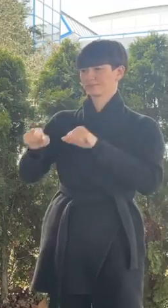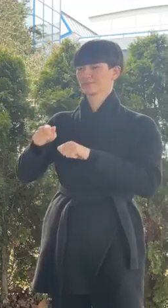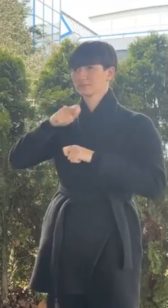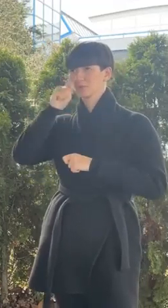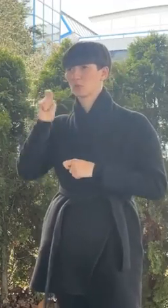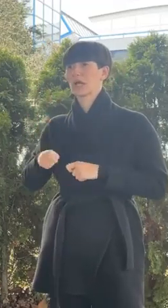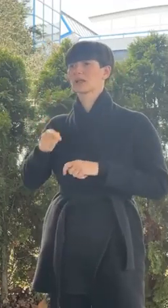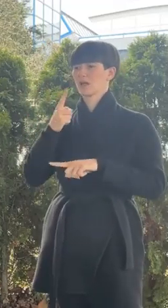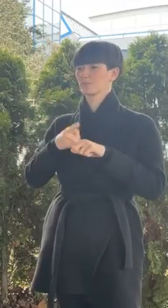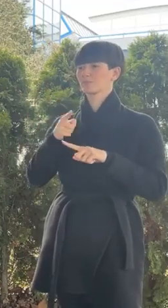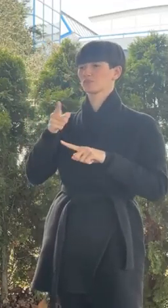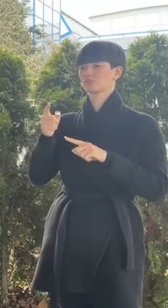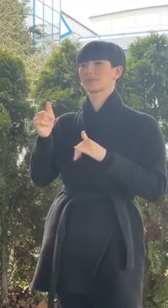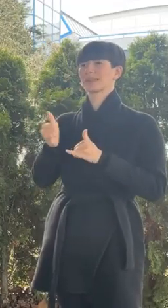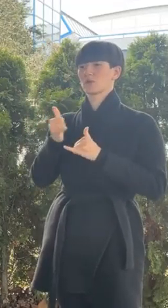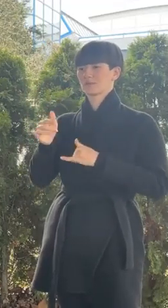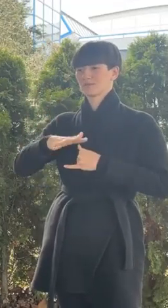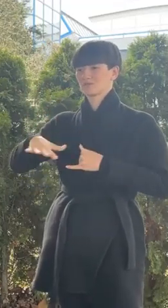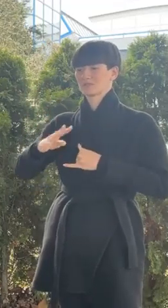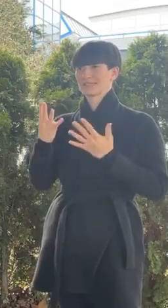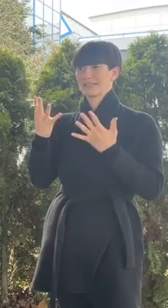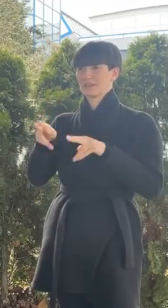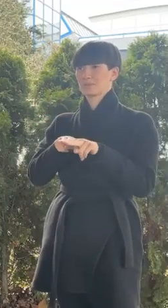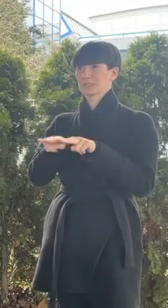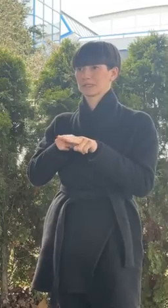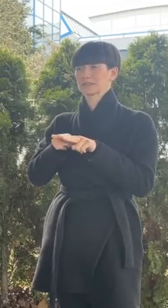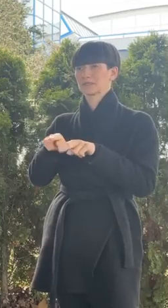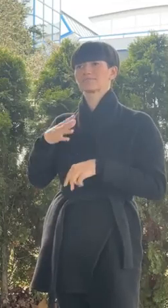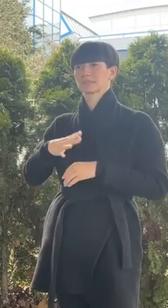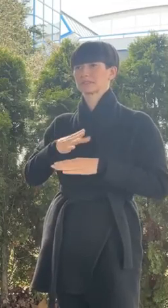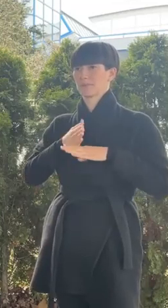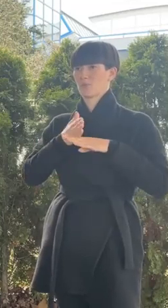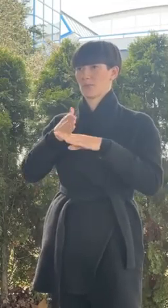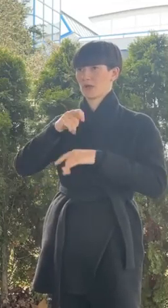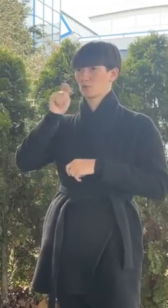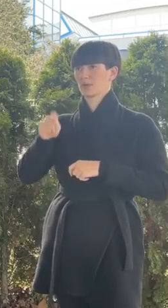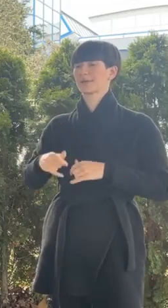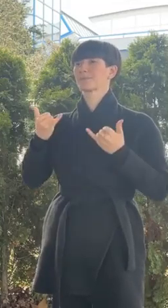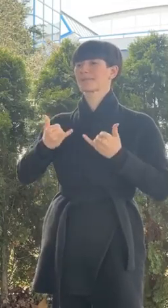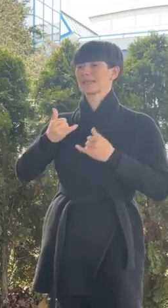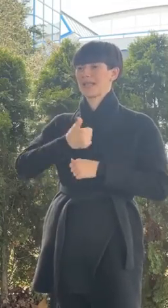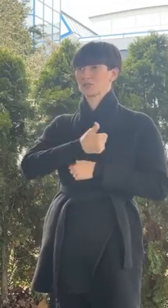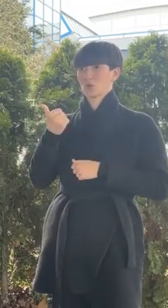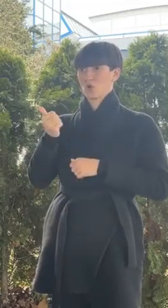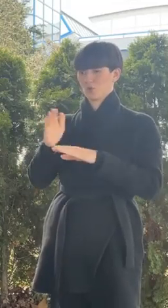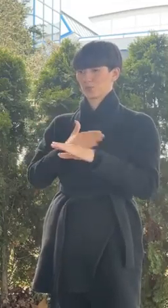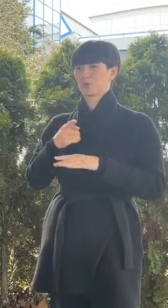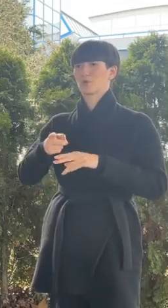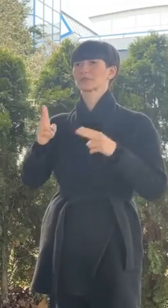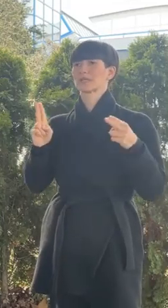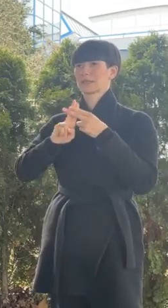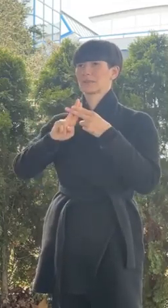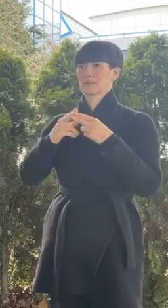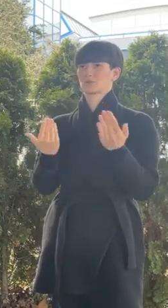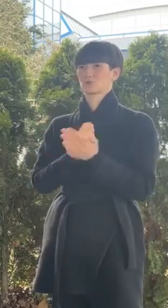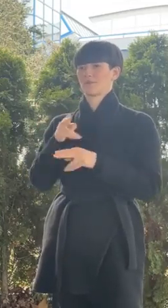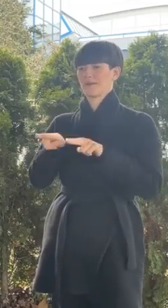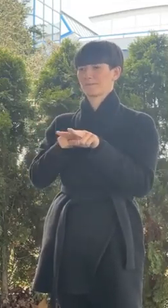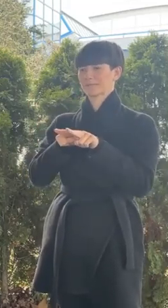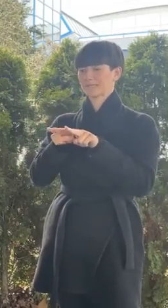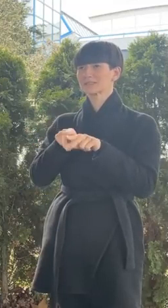aj odhodlania pomáhať Ukrajine. Teraz sa budeme stretávať po roku, opäť symbolicky potom, ako si pripomíname toto smutné výročie, ale